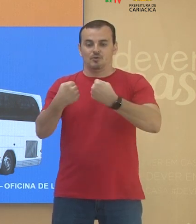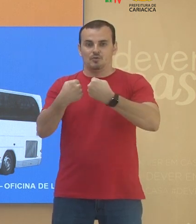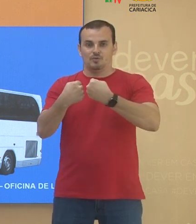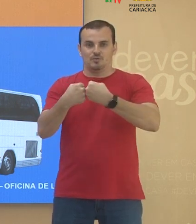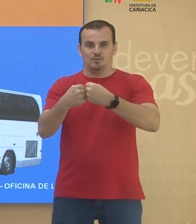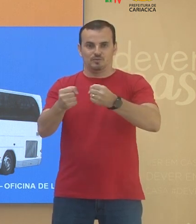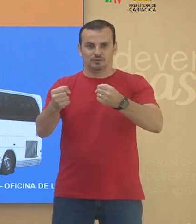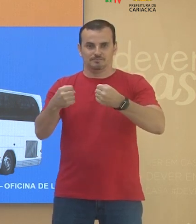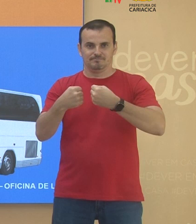Ônibus.